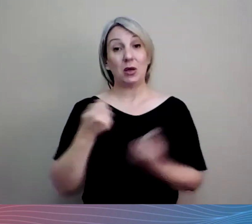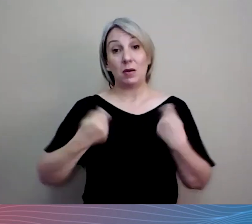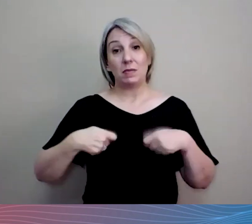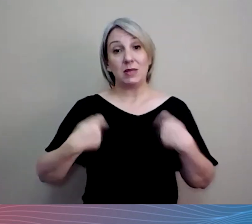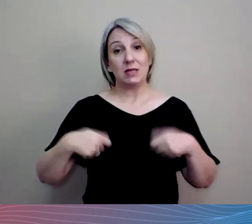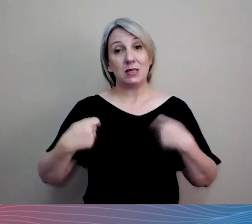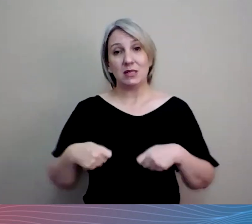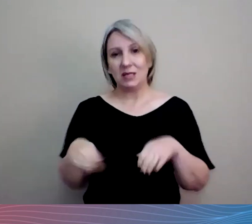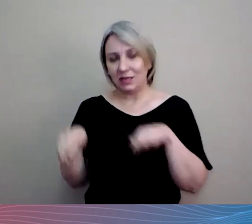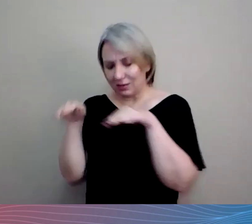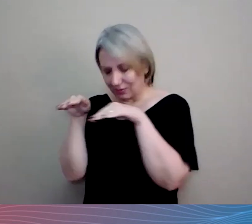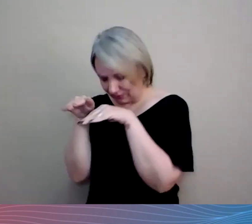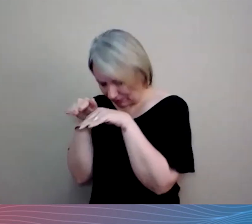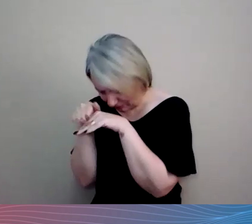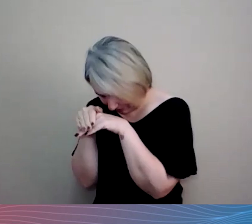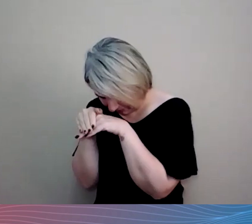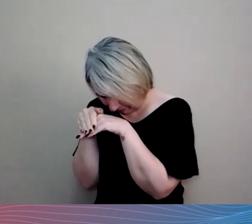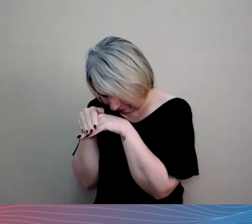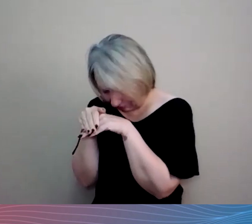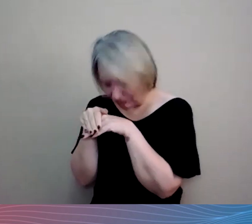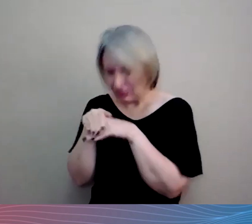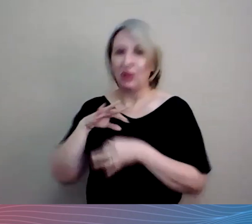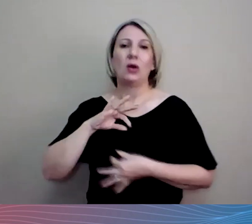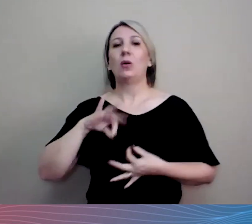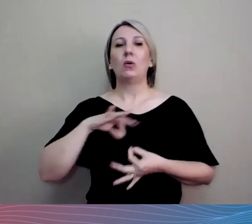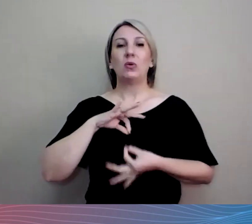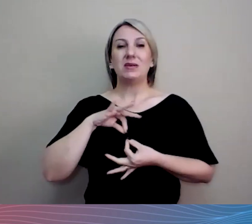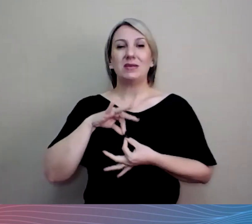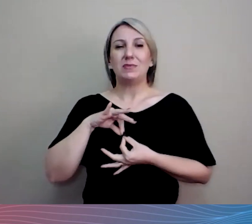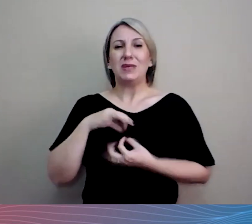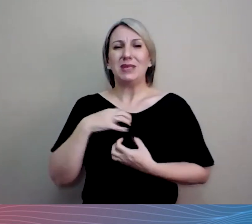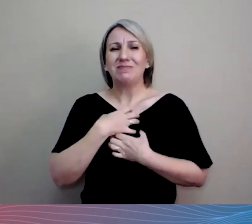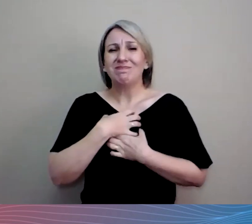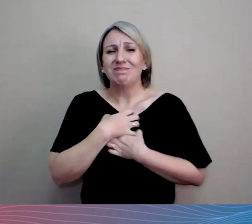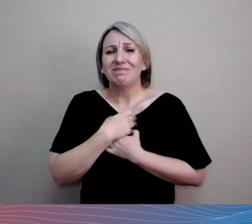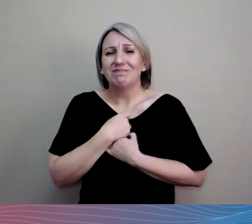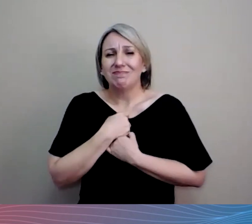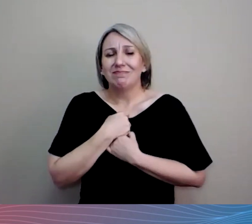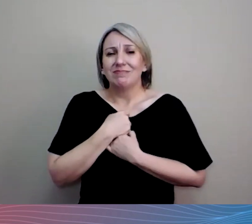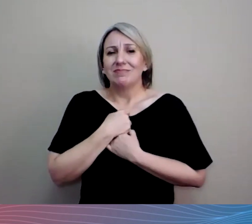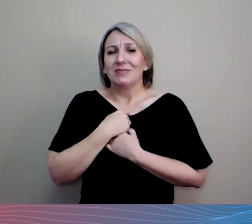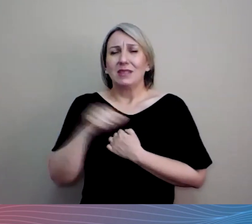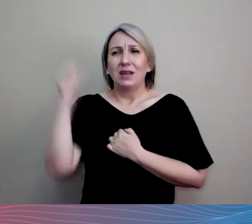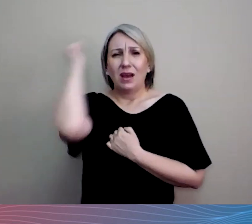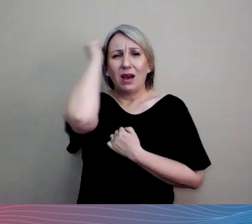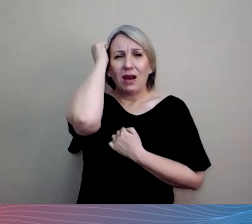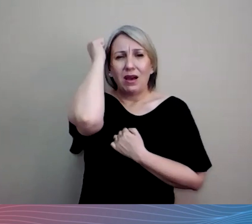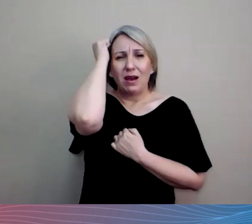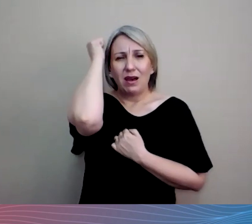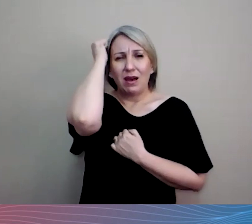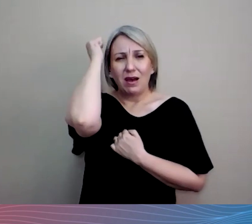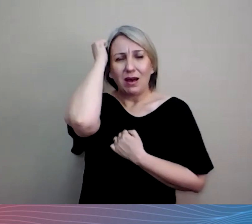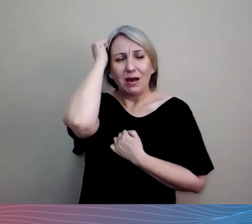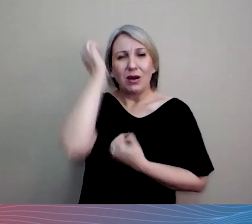Sempre com espírito contrito, sempre com espírito arrependido, sempre com um coração quebrantado, não é